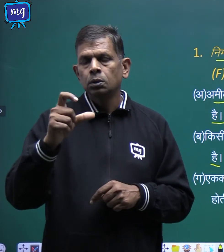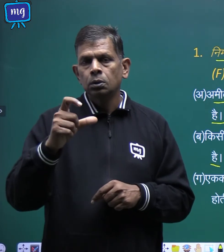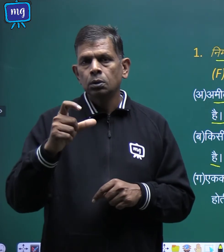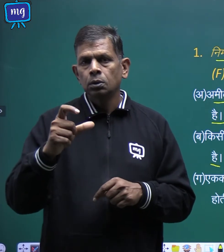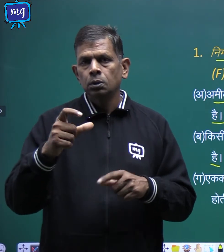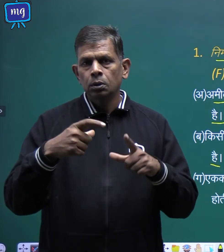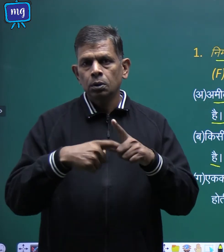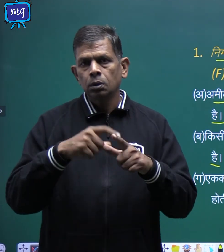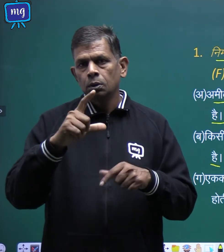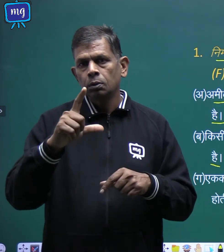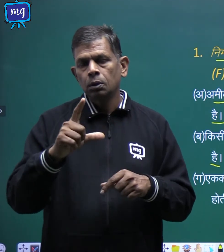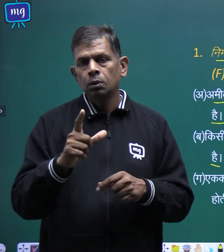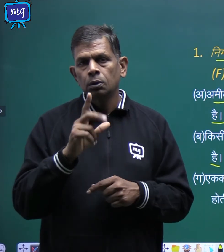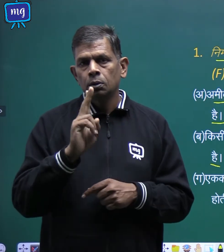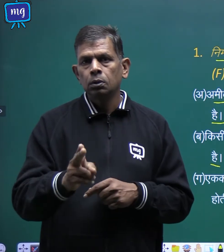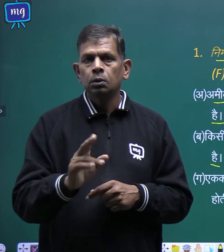है।